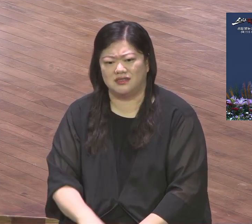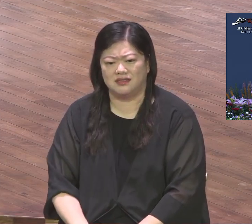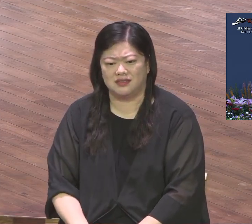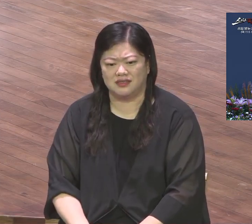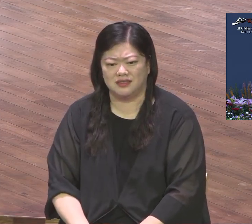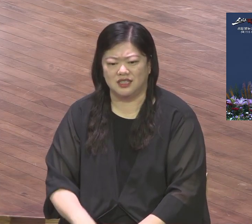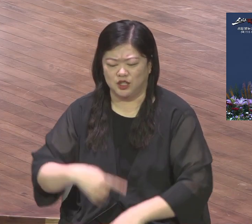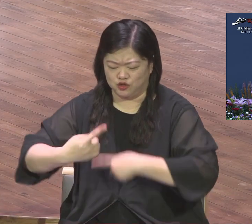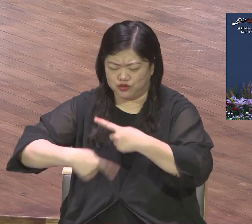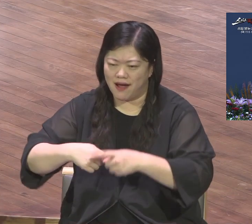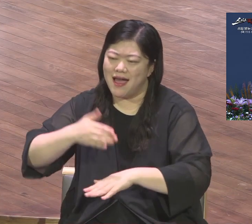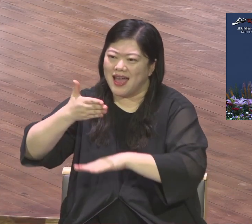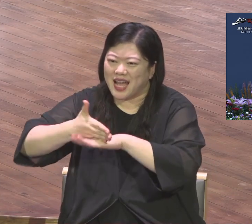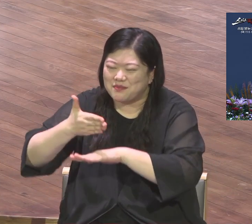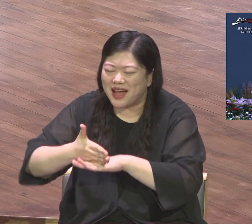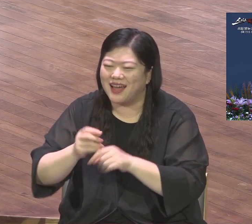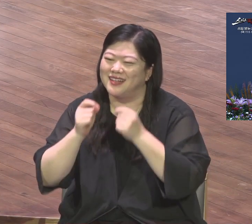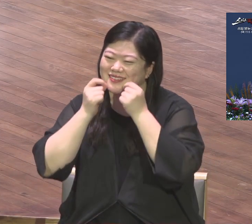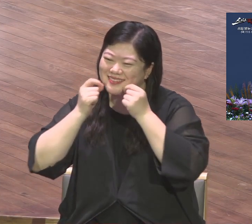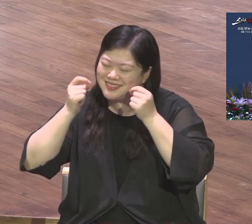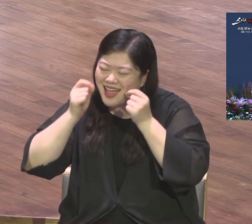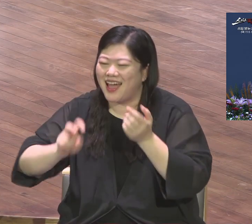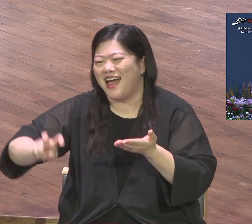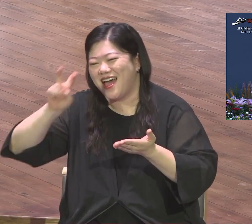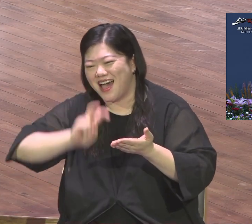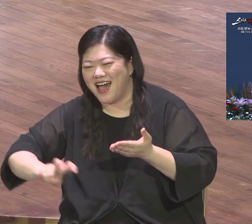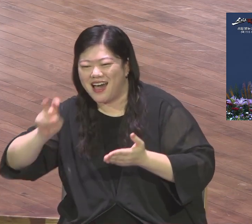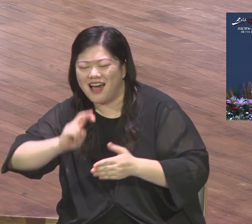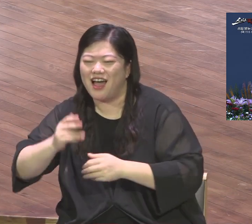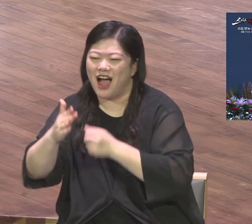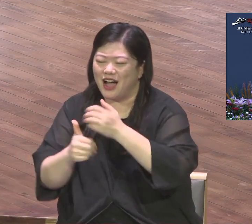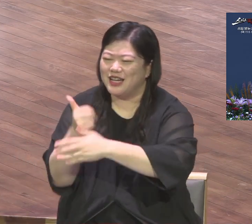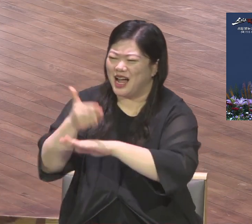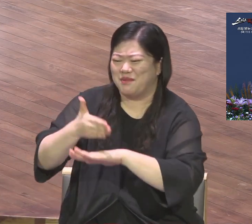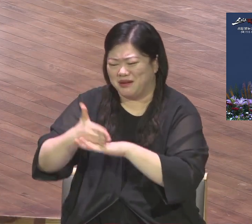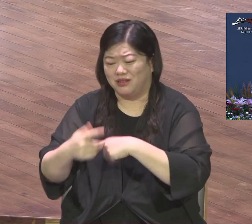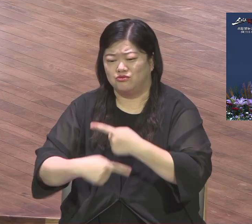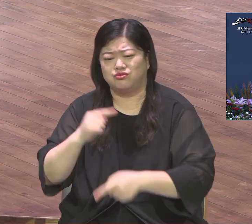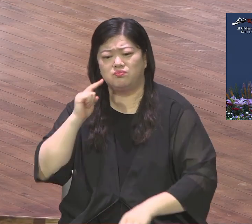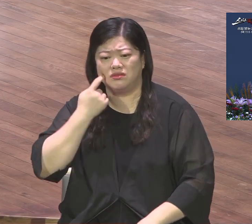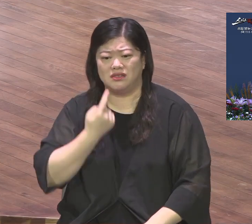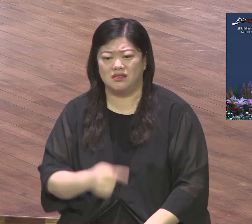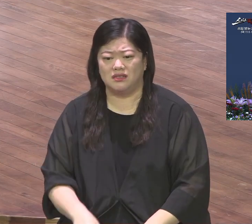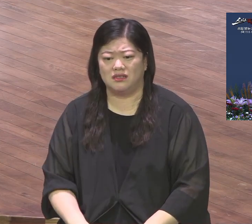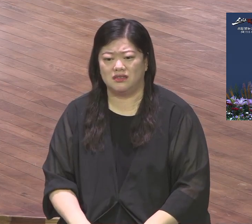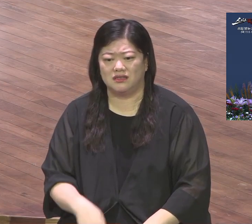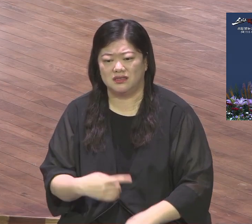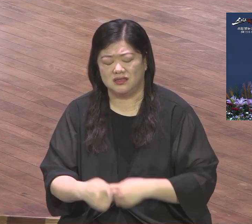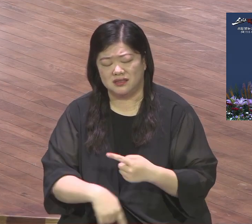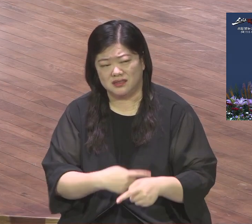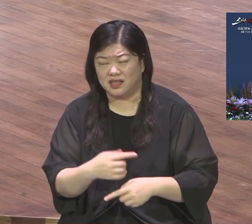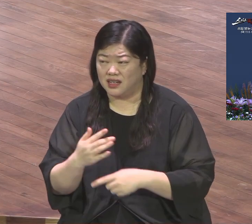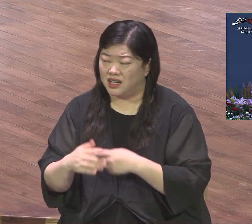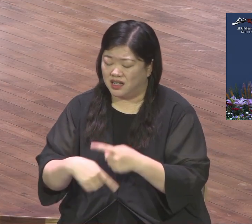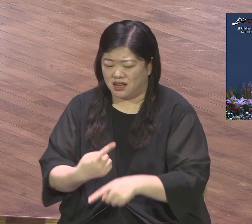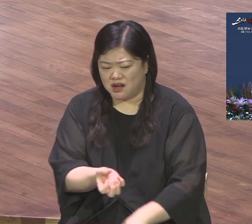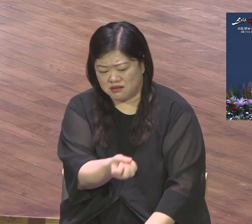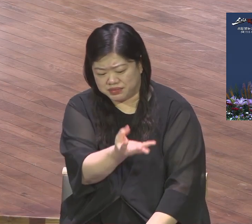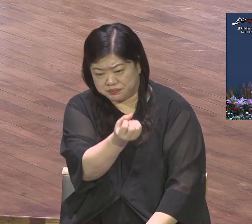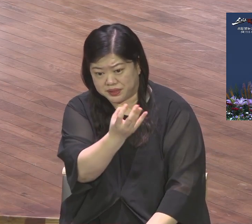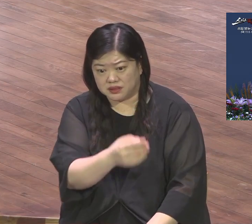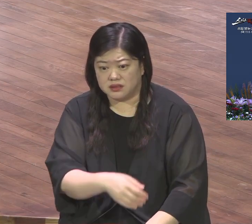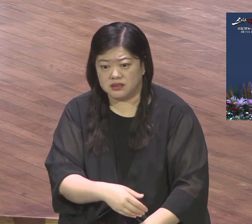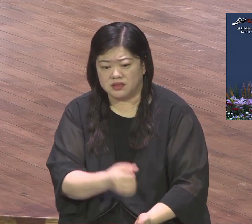감사. 감사, 감사. 그래서 은혜와 은혜 받아 다 하나님 은혜입니다. 하나님 감사합니다.